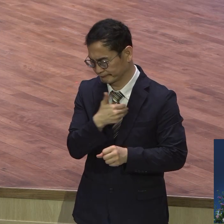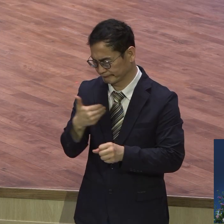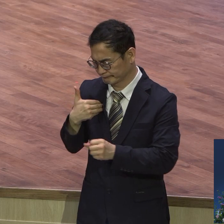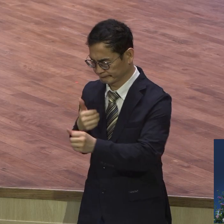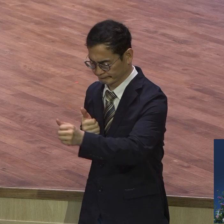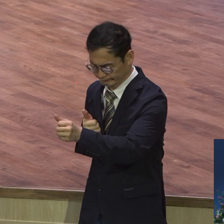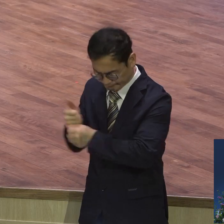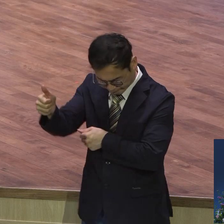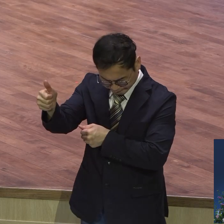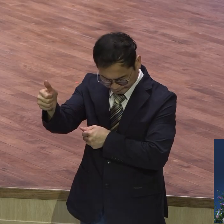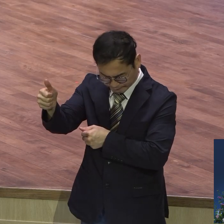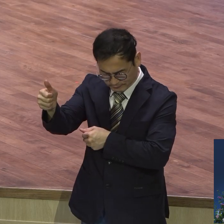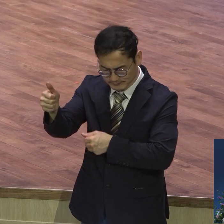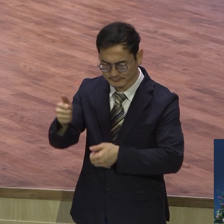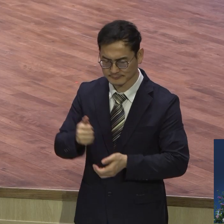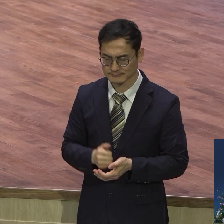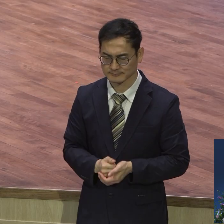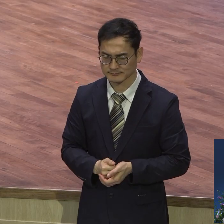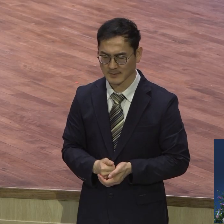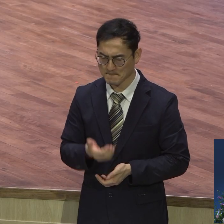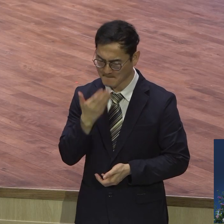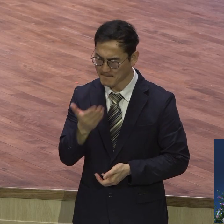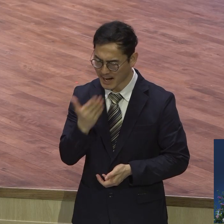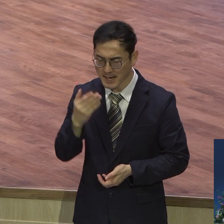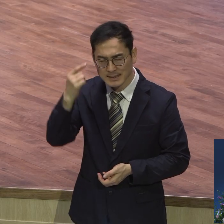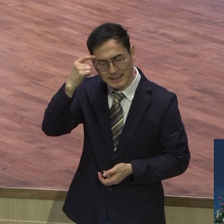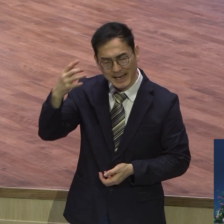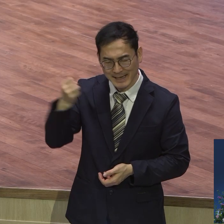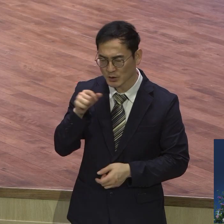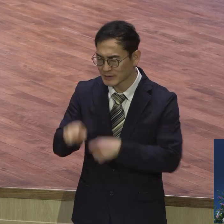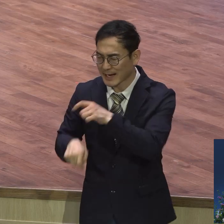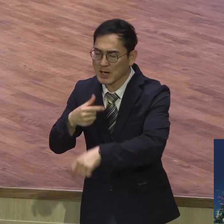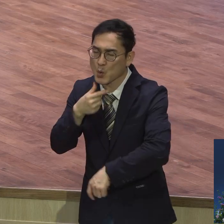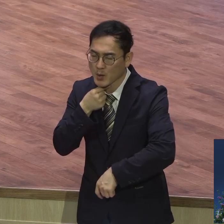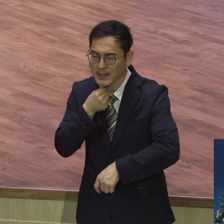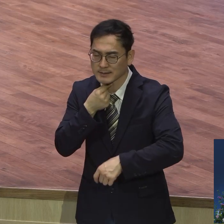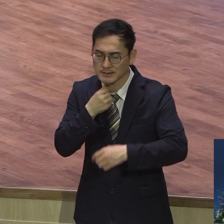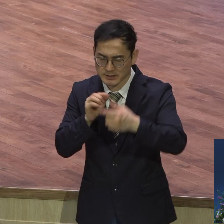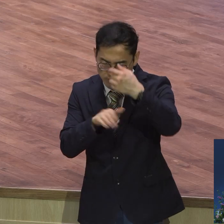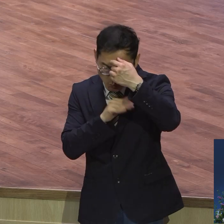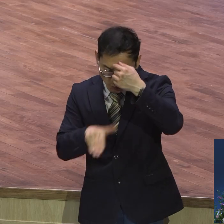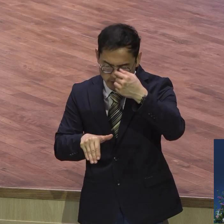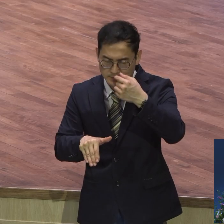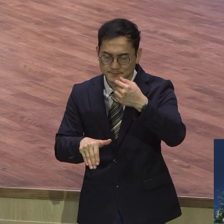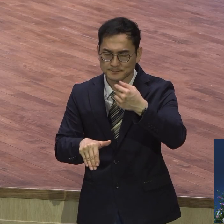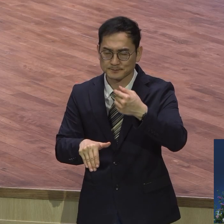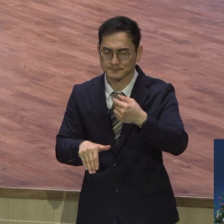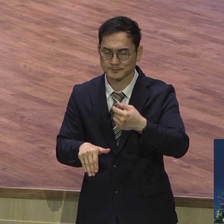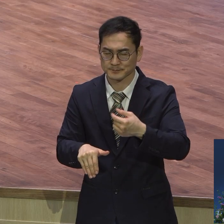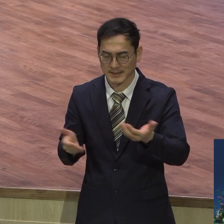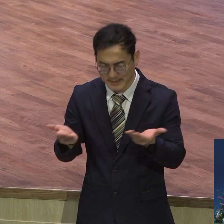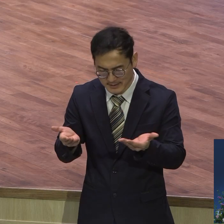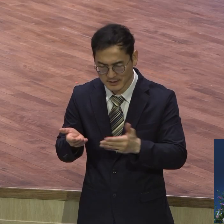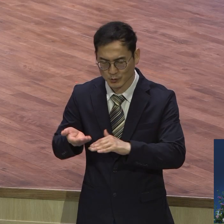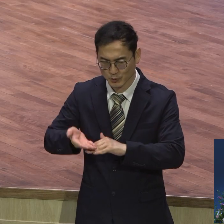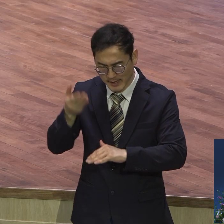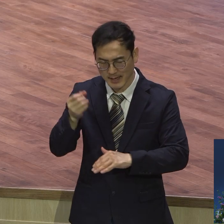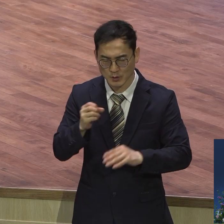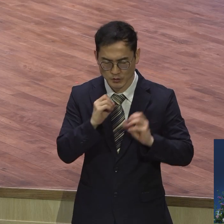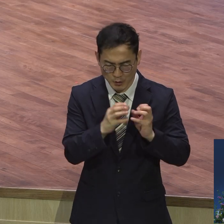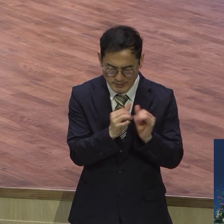우리의 먹잇감이라 이기는 이라 힘이 덤 가지고 나아가기로 하는 모든 성도들 가정과 생역과 잔주가 사회 후에 파수 협력하는